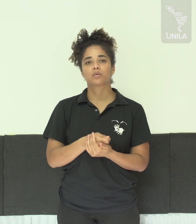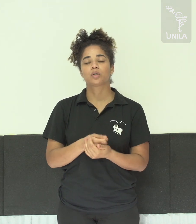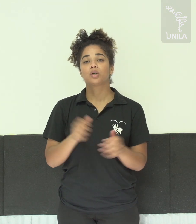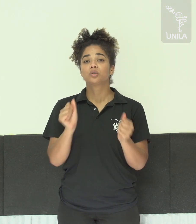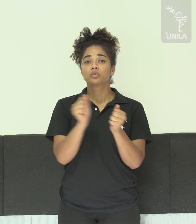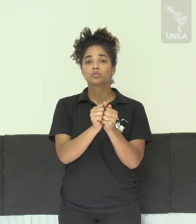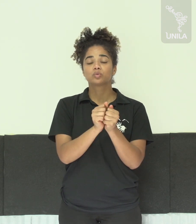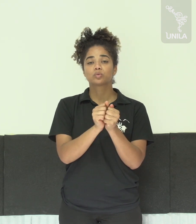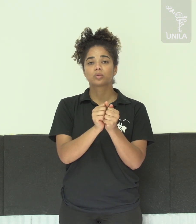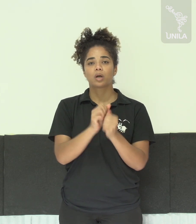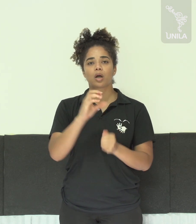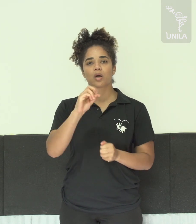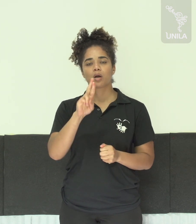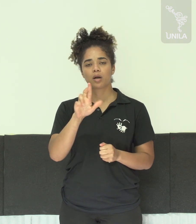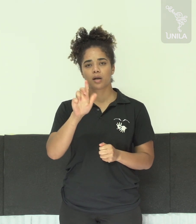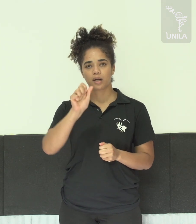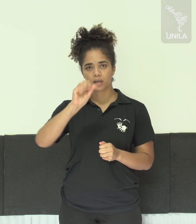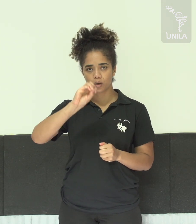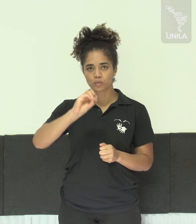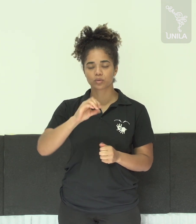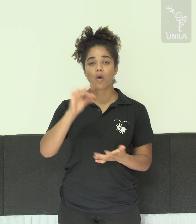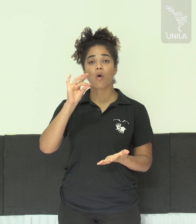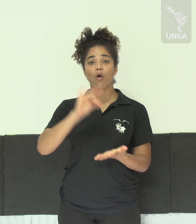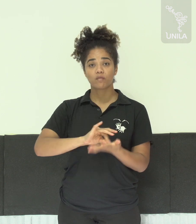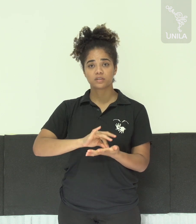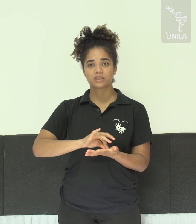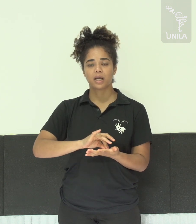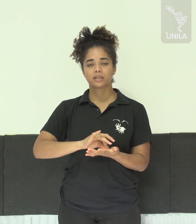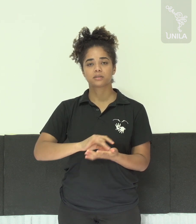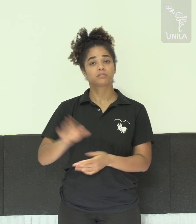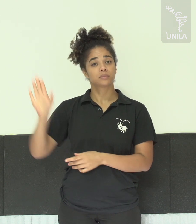oficiais das informações prestadas pelos candidatos.